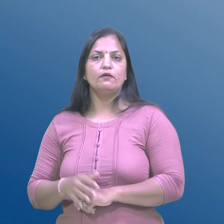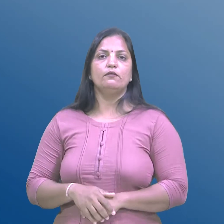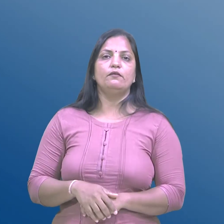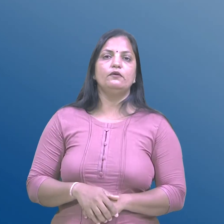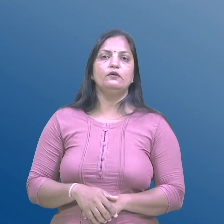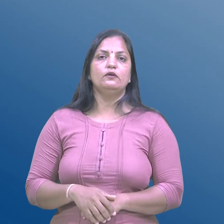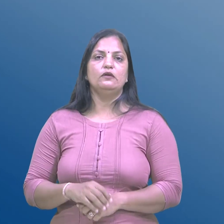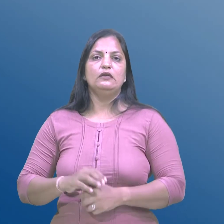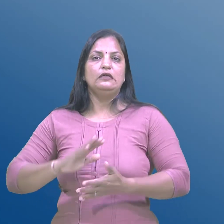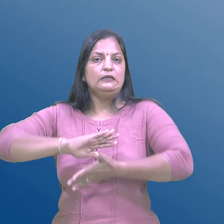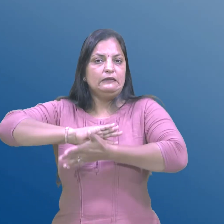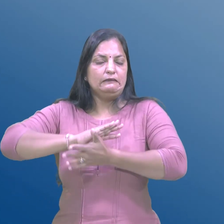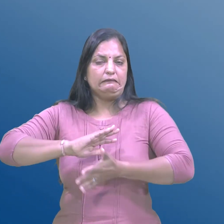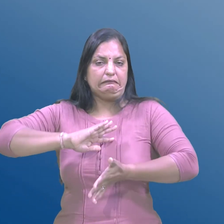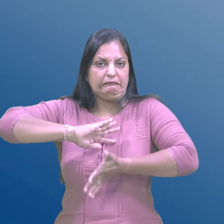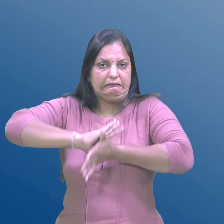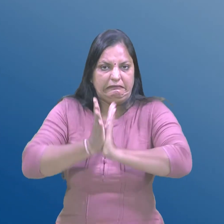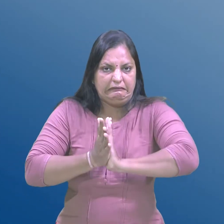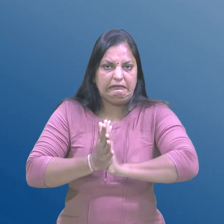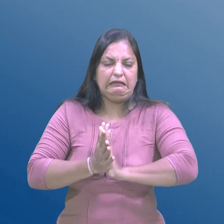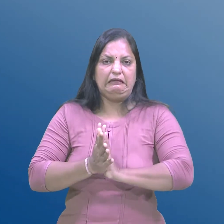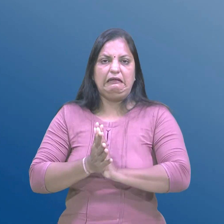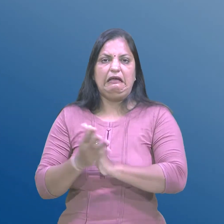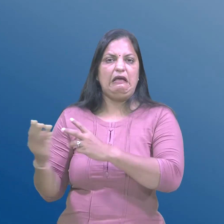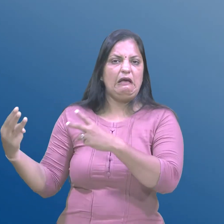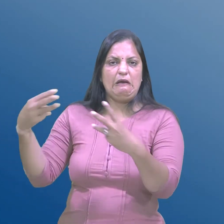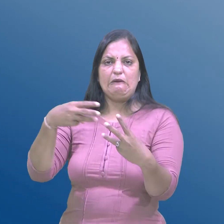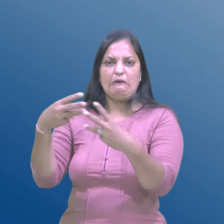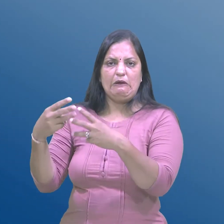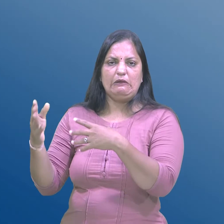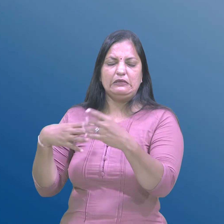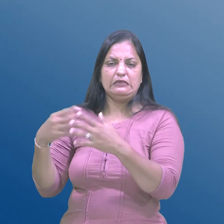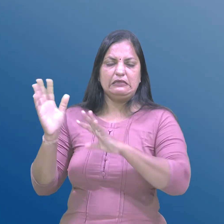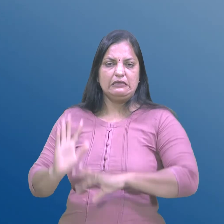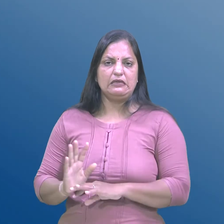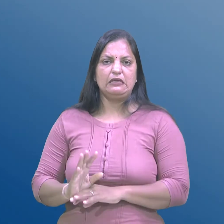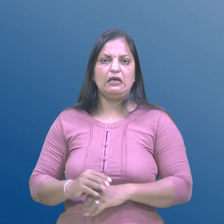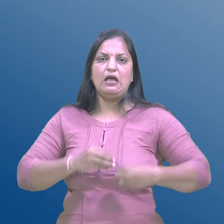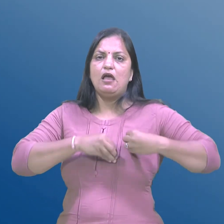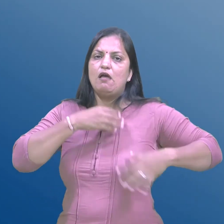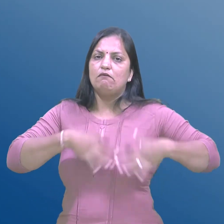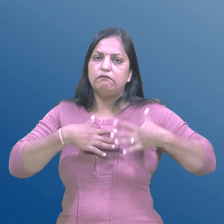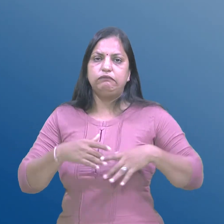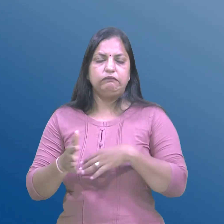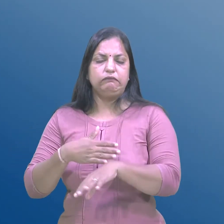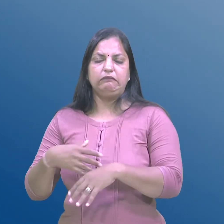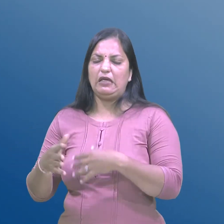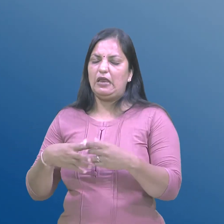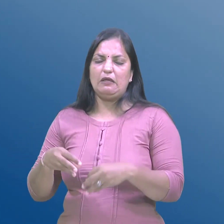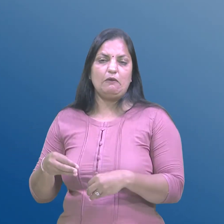દુષ્કર્મ, હિંસા અને શોષણની જાણ અન્ય કોઈ રીતે થાય તો તેઓ